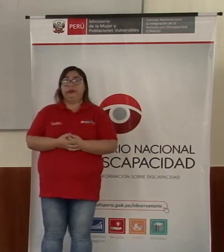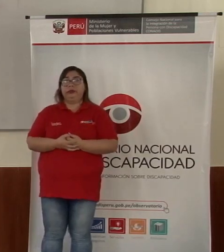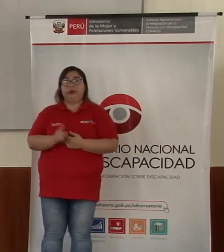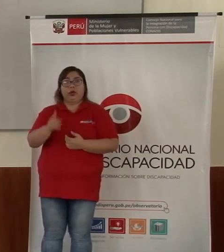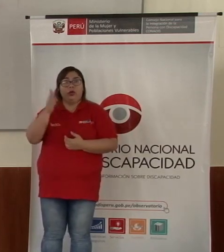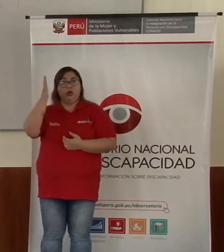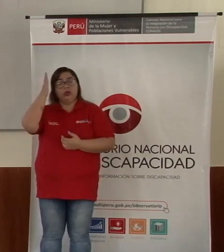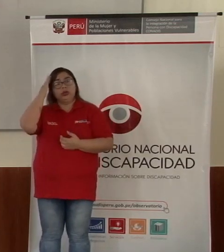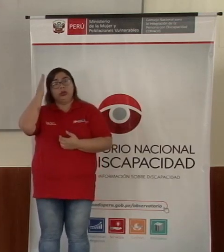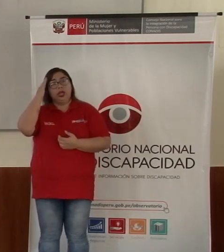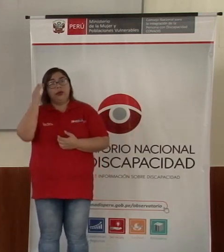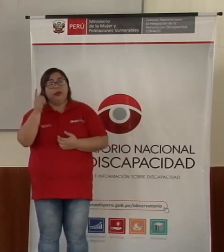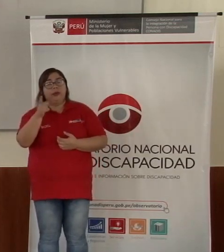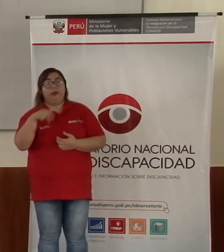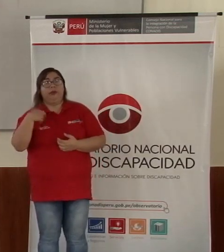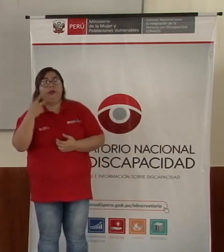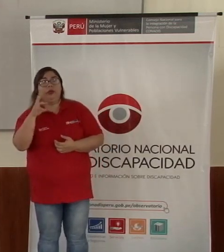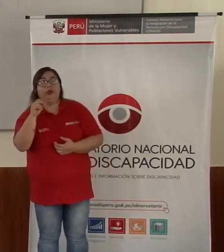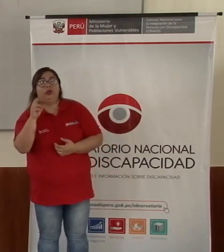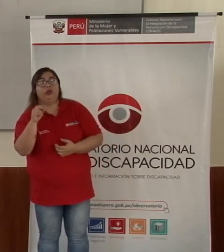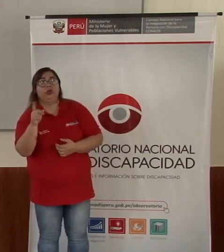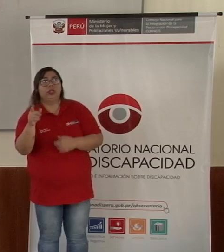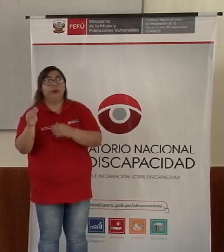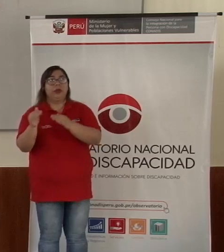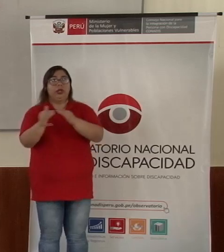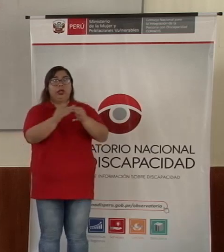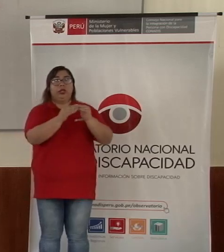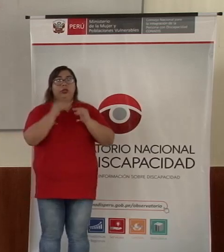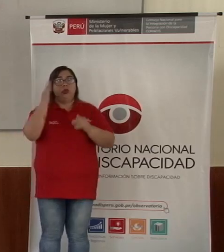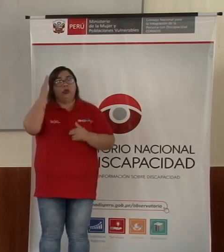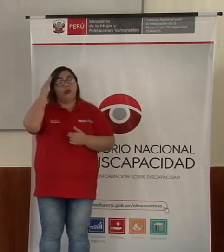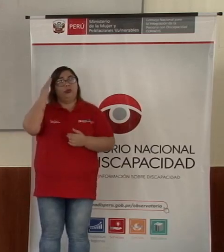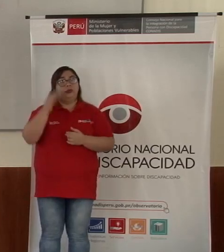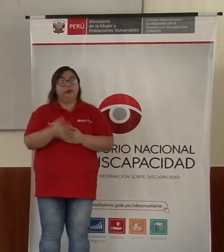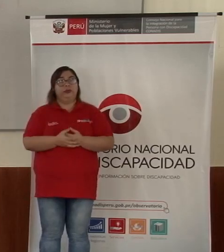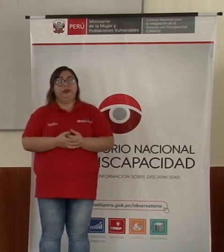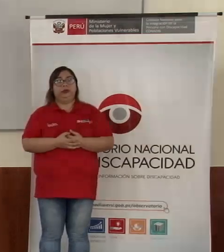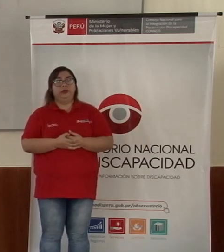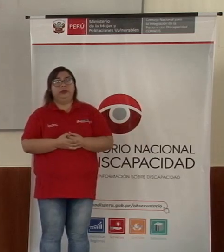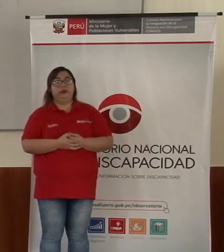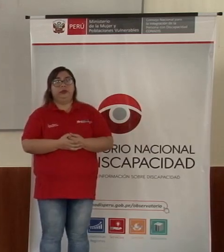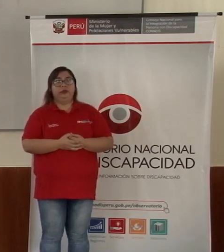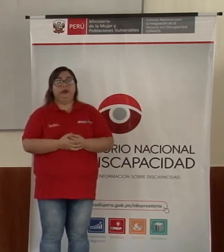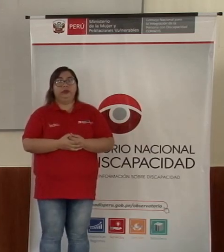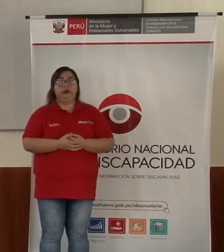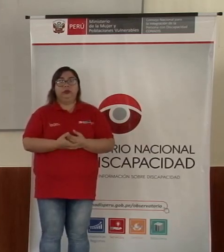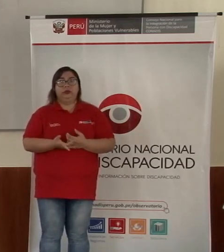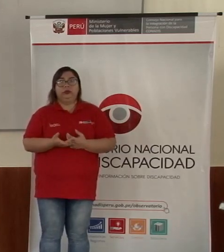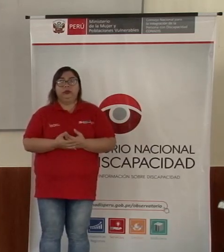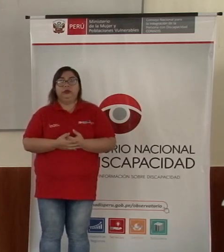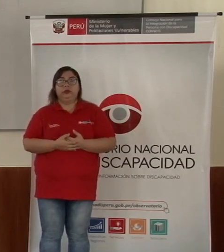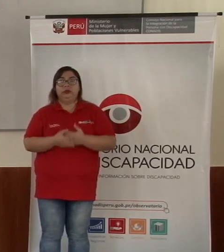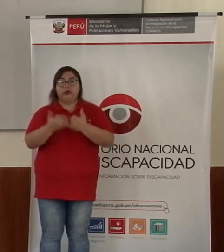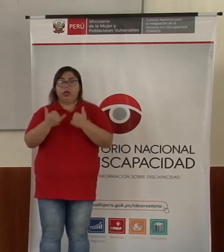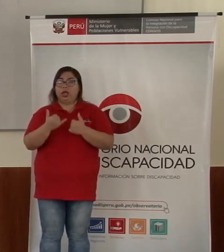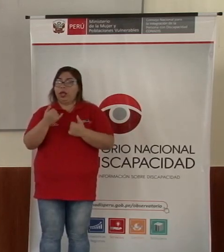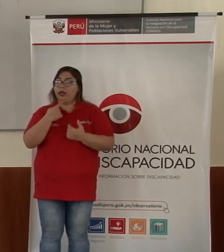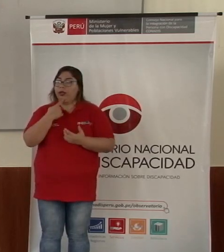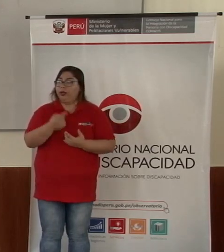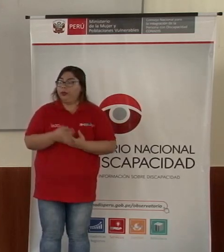Lo saben, pero no lo saben específicamente todo, ¿no? Entonces, a modo